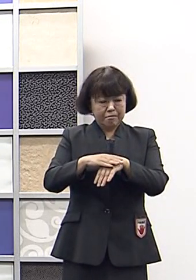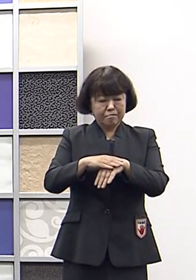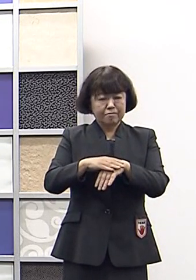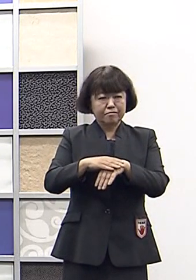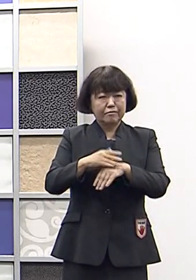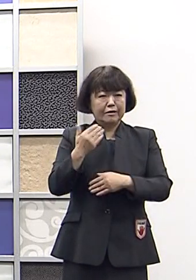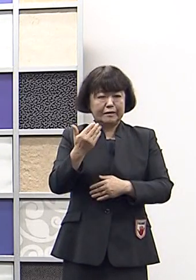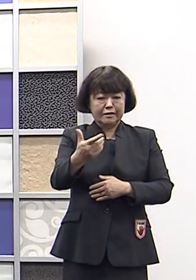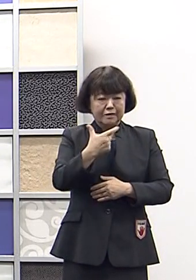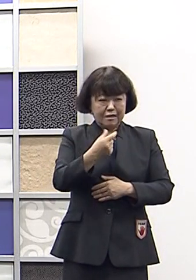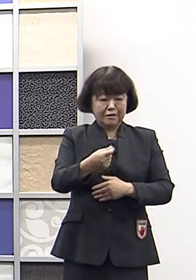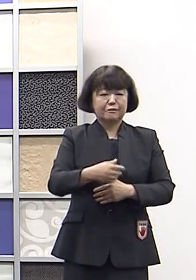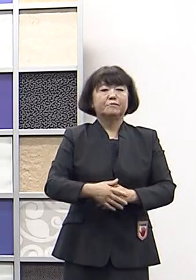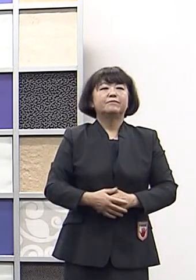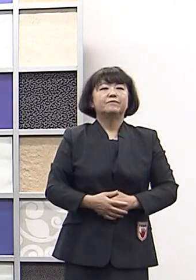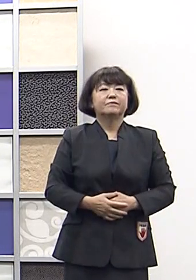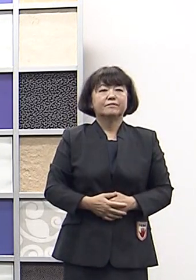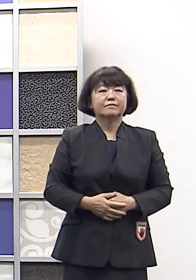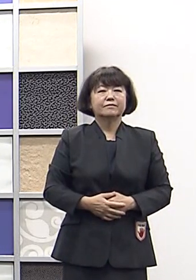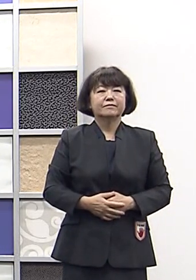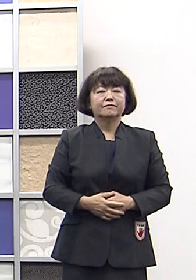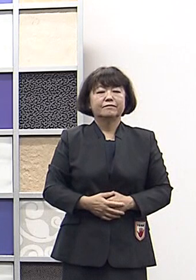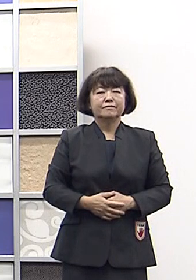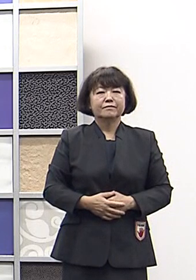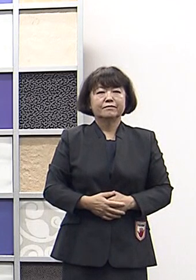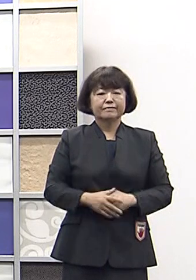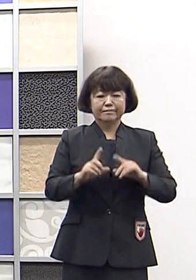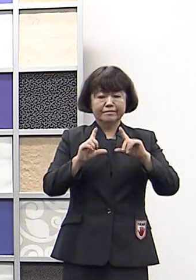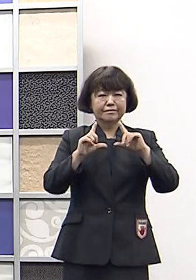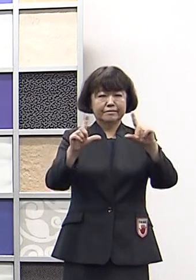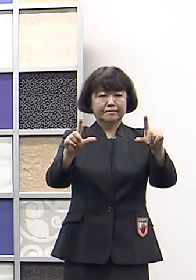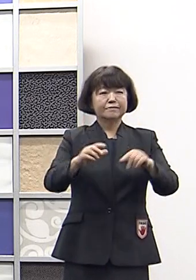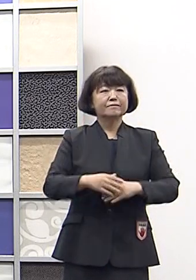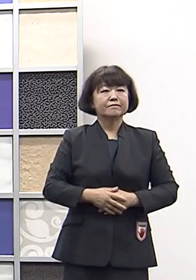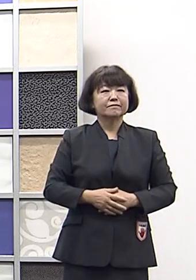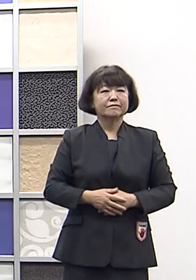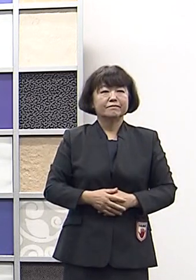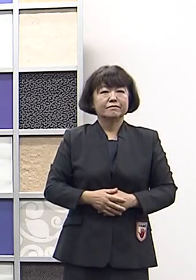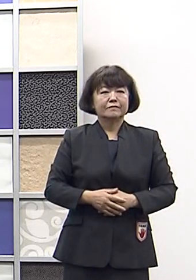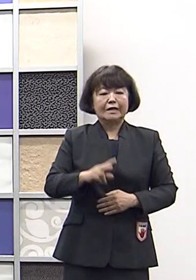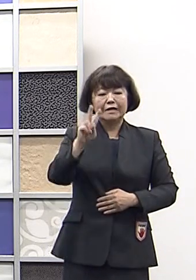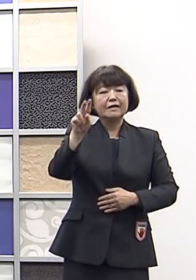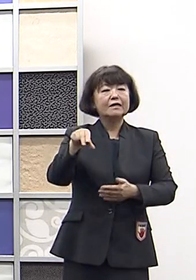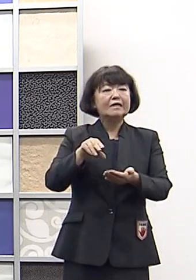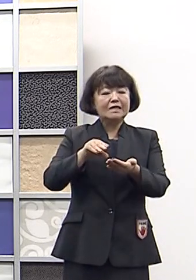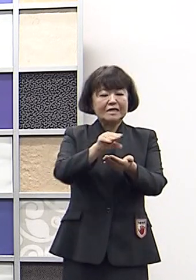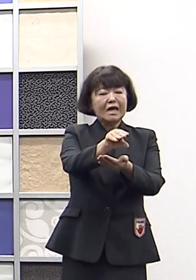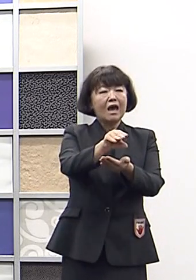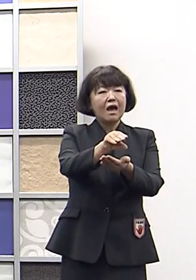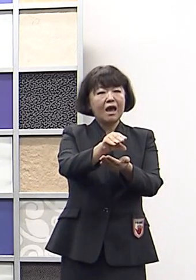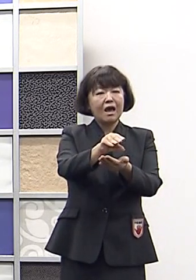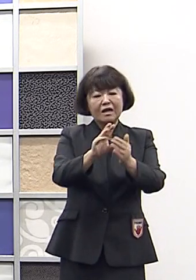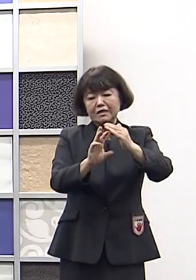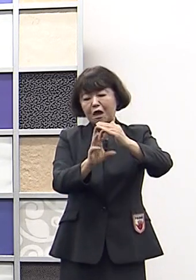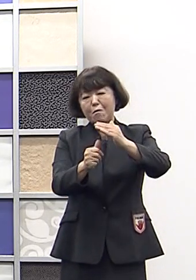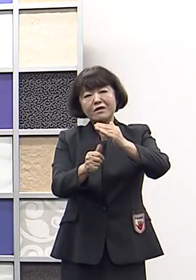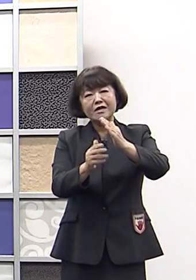えをお願いします。 はい、まず甲府、リニアの山梨県駅の、着工に関してはです